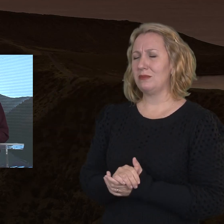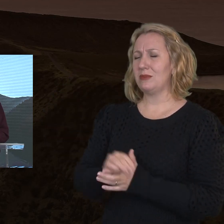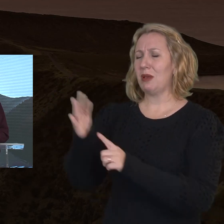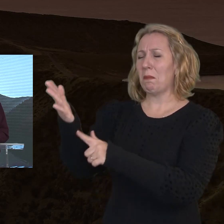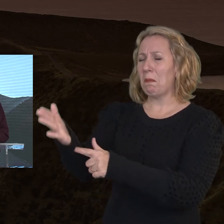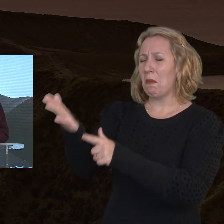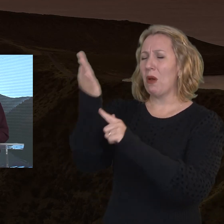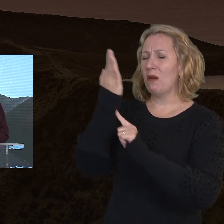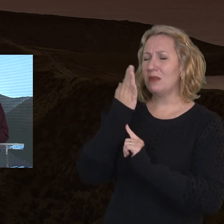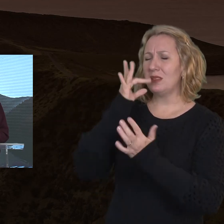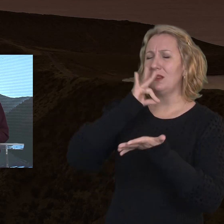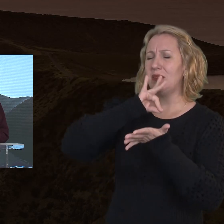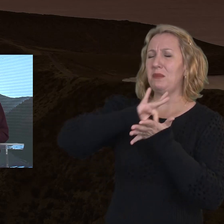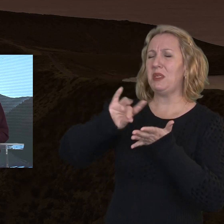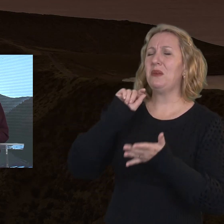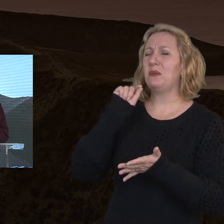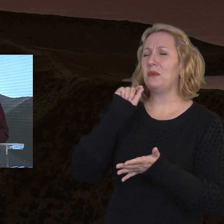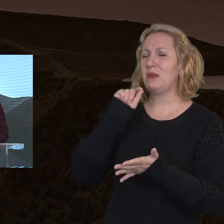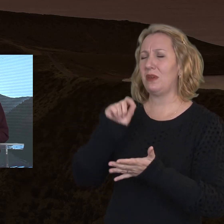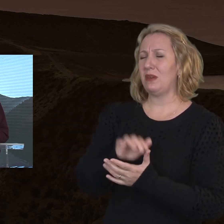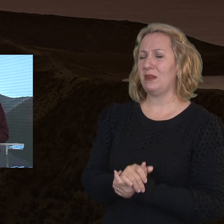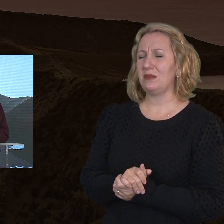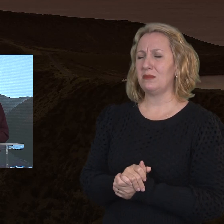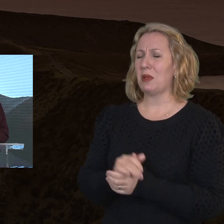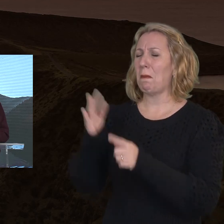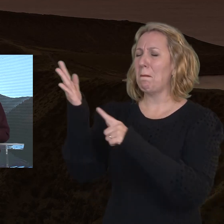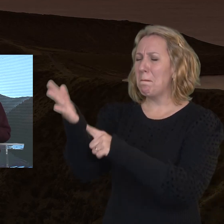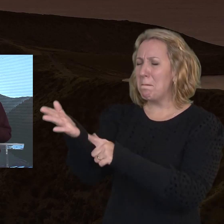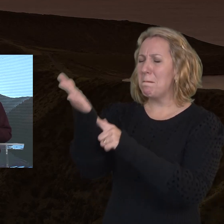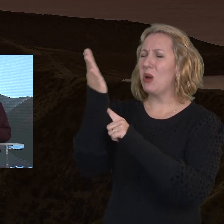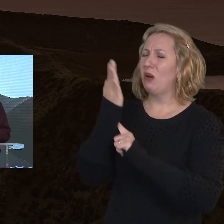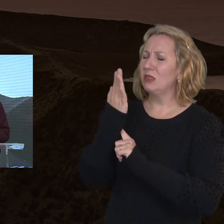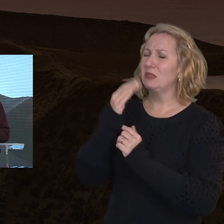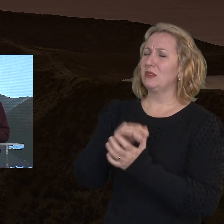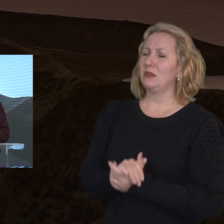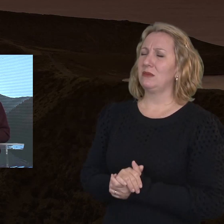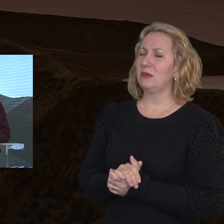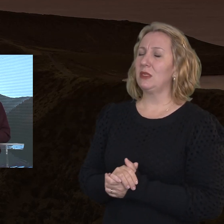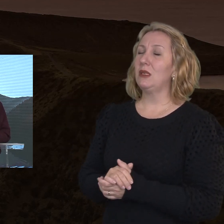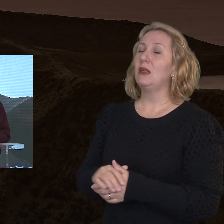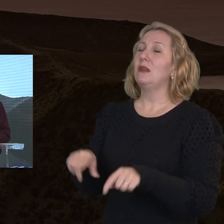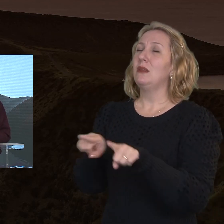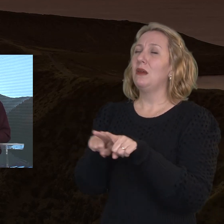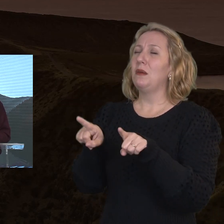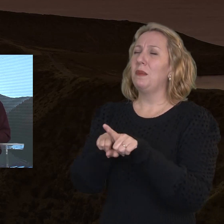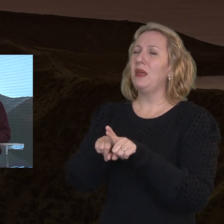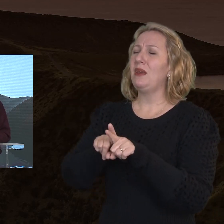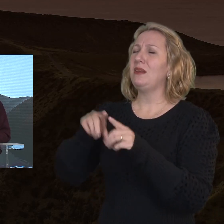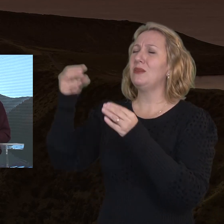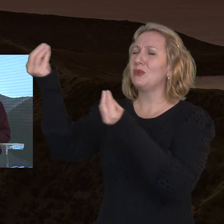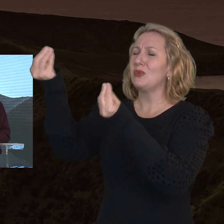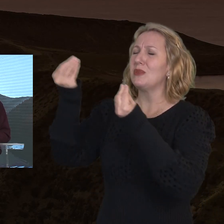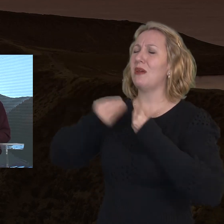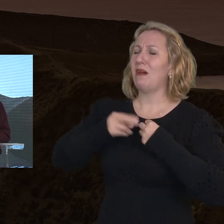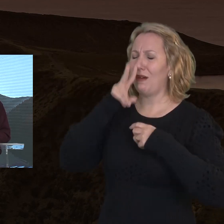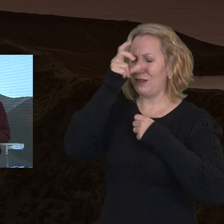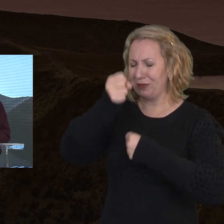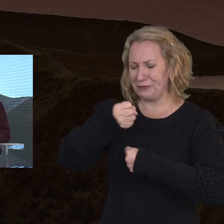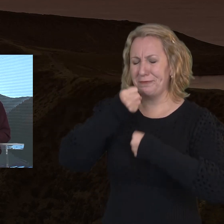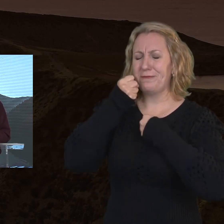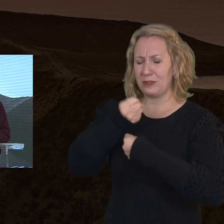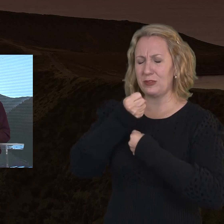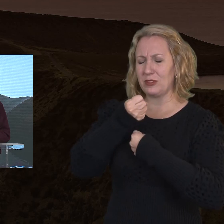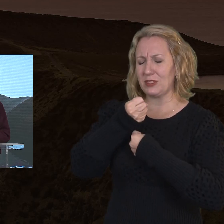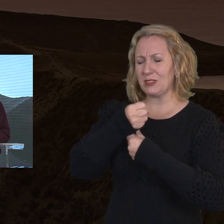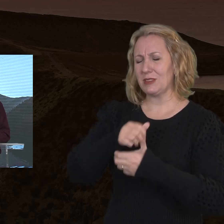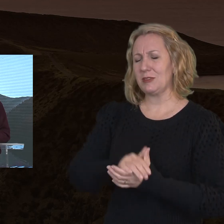inimigo senhor expõe o teu inimigo cada vez mais nos fortalece no nosso espírito para que nós possamos ser